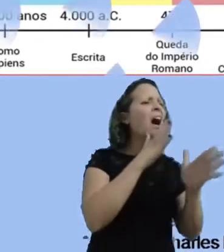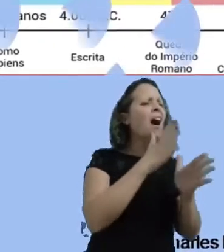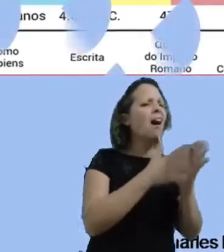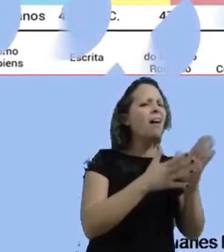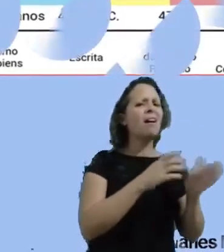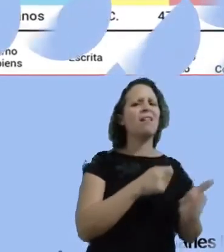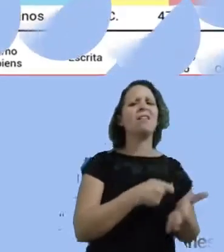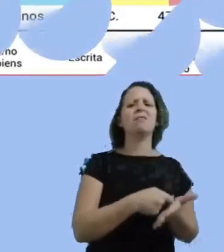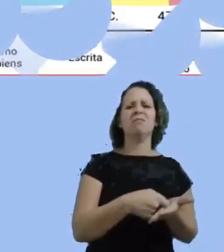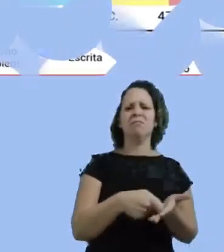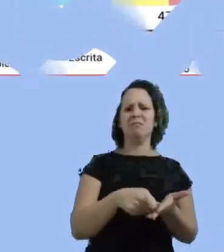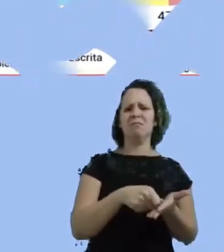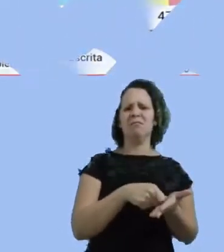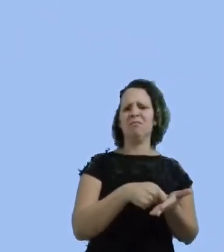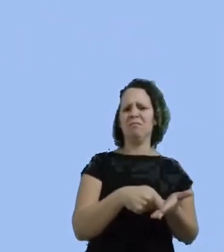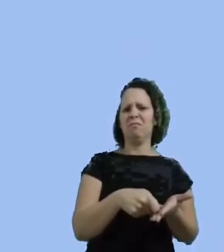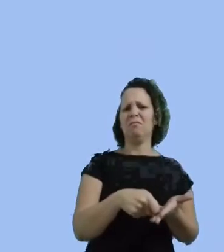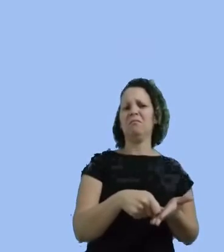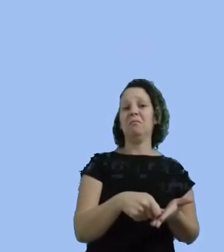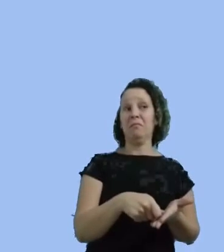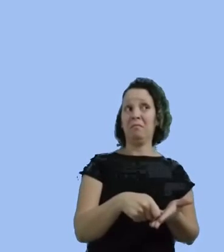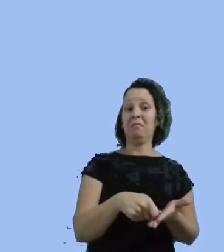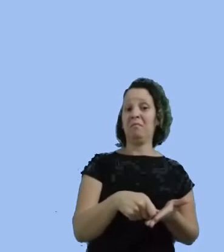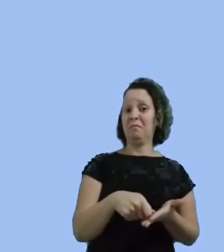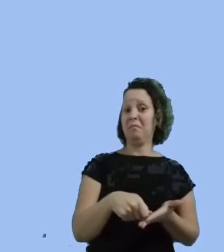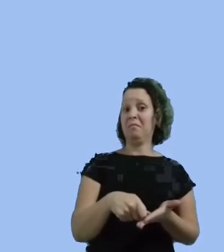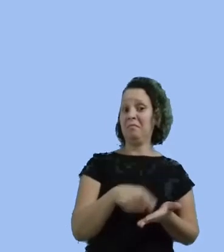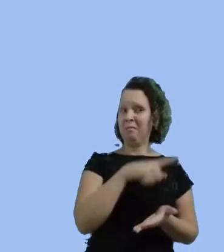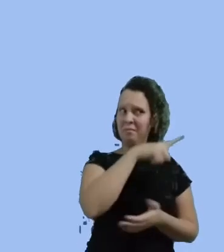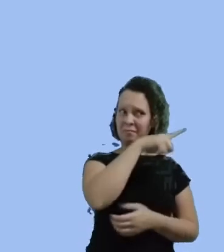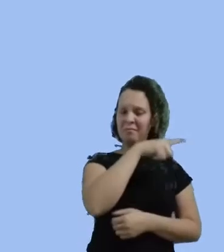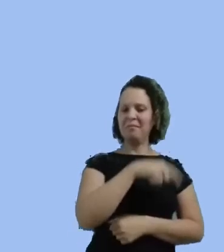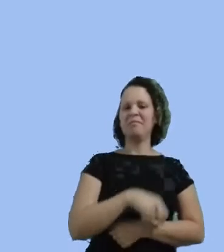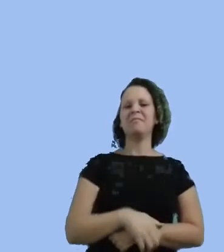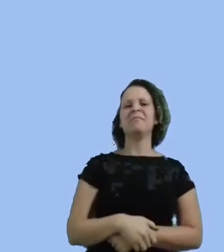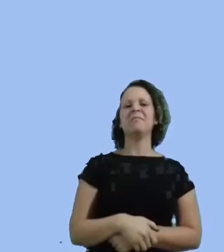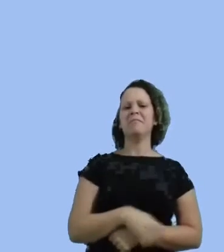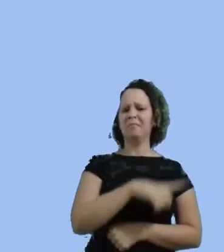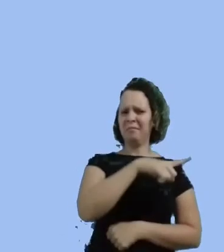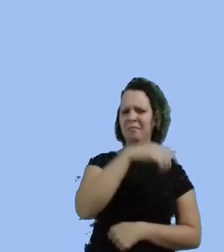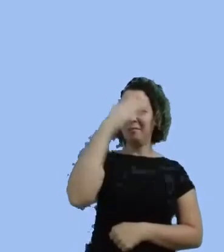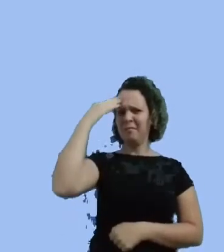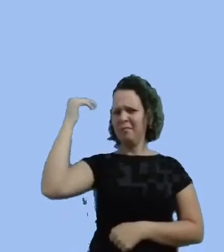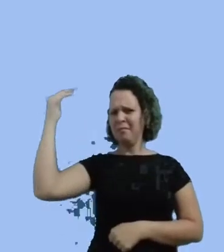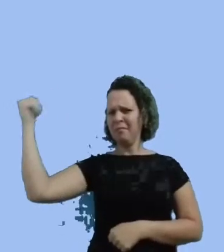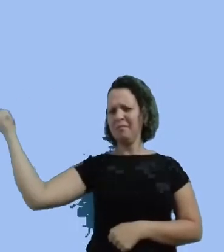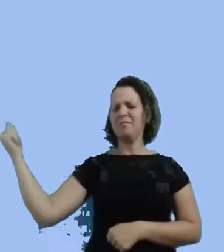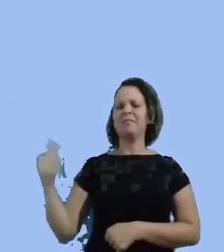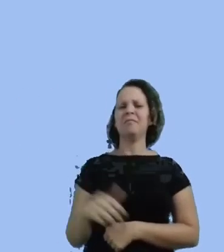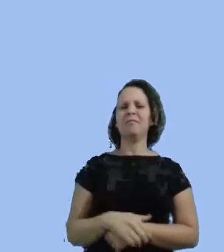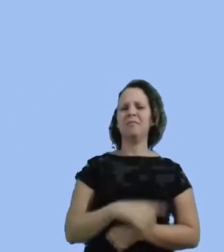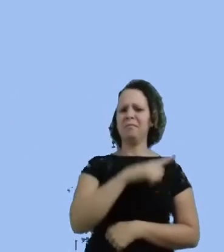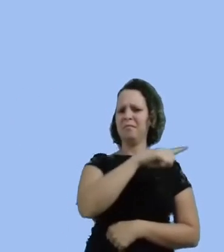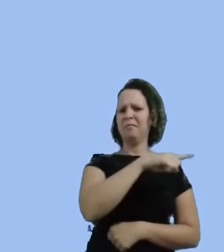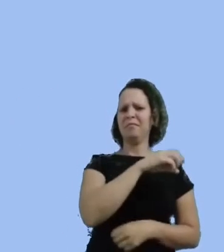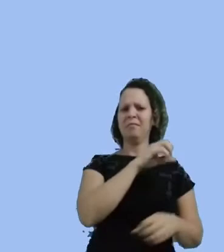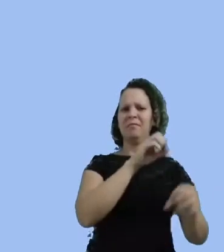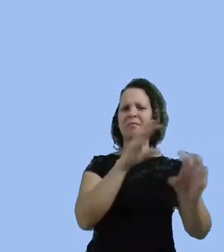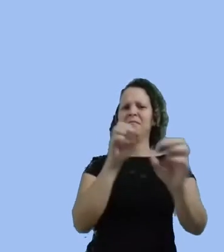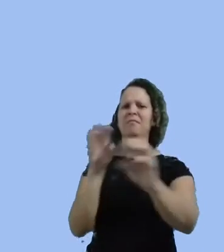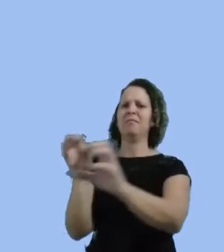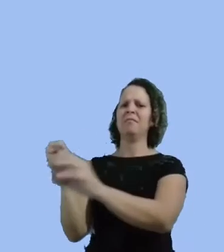aquele alfabeto, também os sinais, os gestos envolvidos. Ele ficou muito famoso por